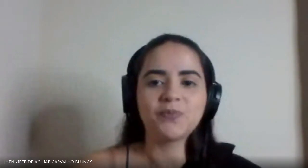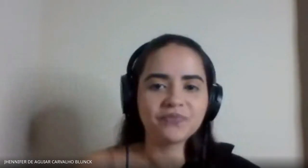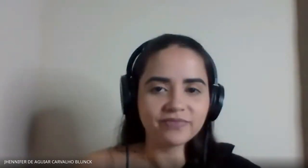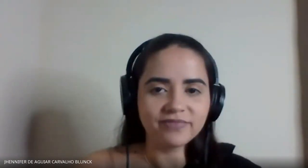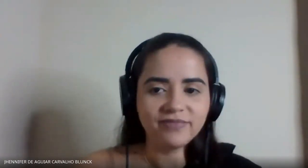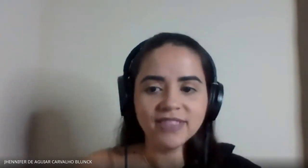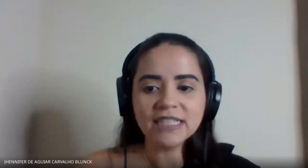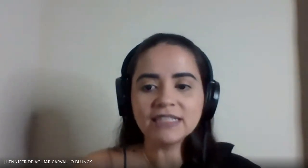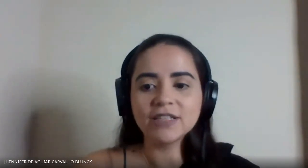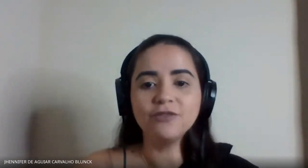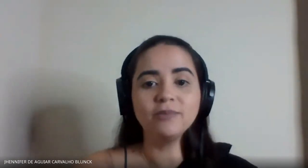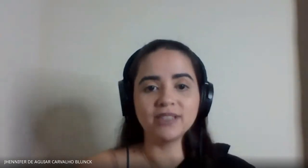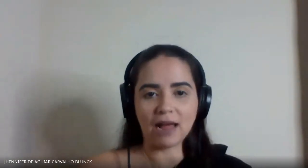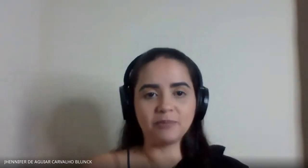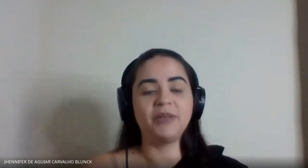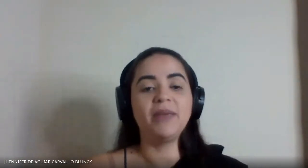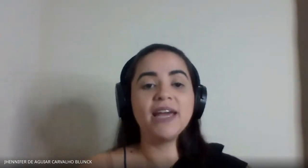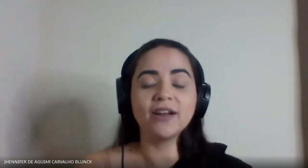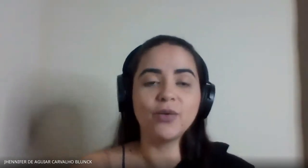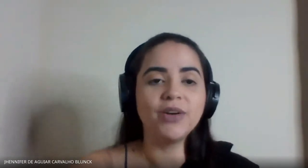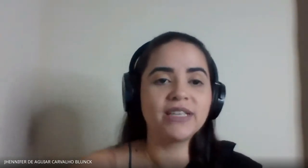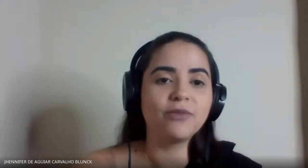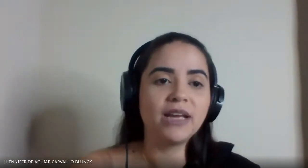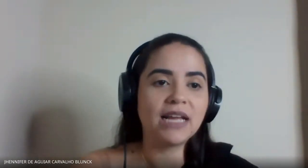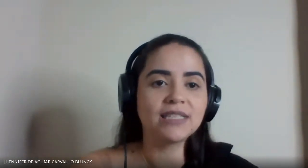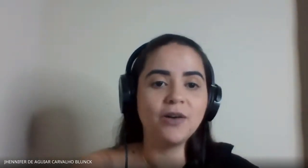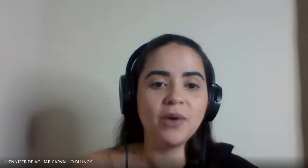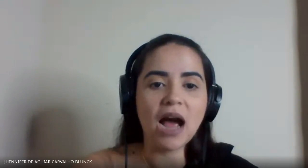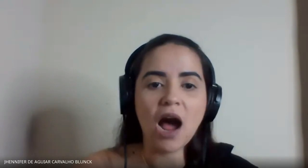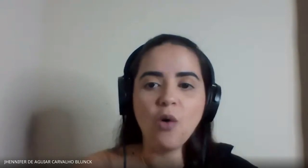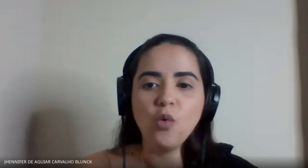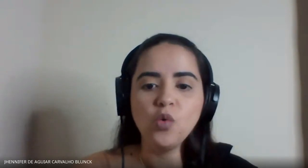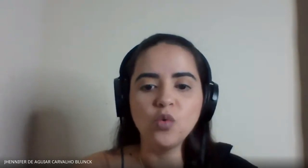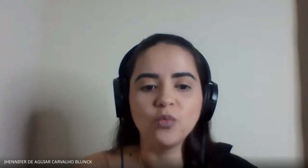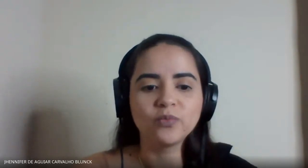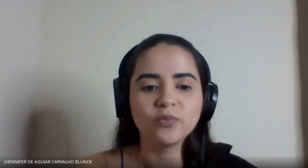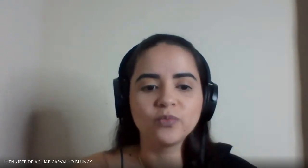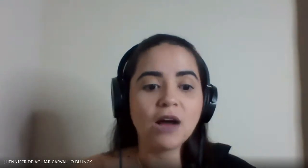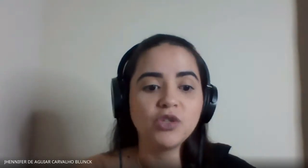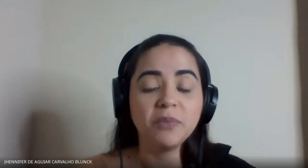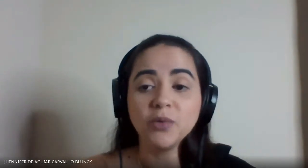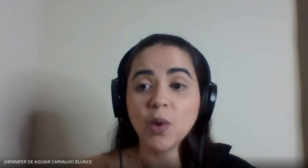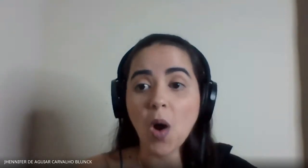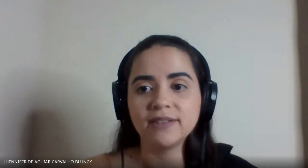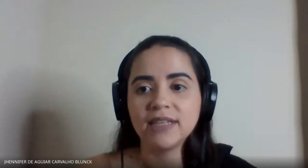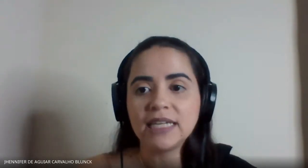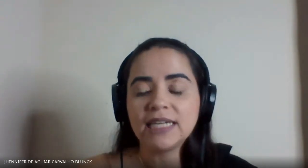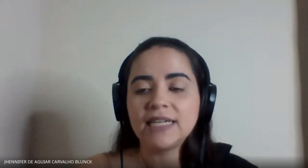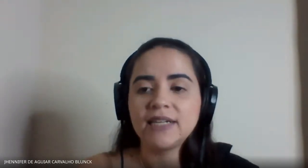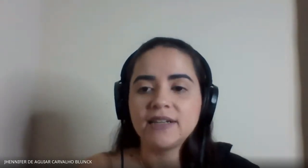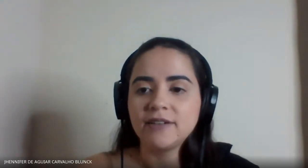não. Então, vamos lá. Primeira coisa é com relação ao sinal de meu